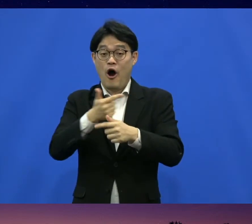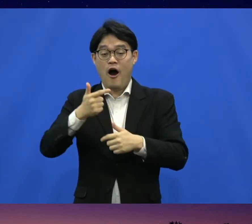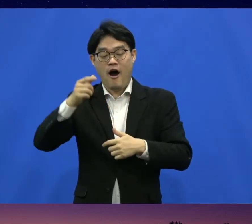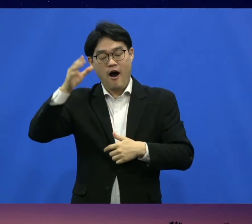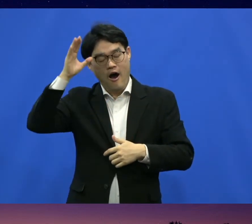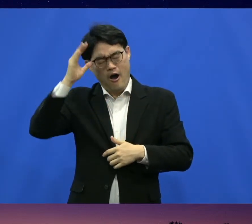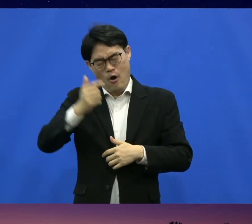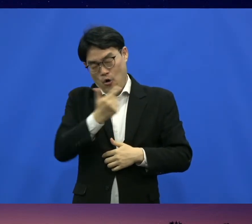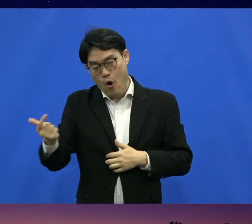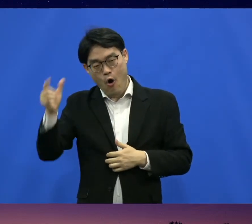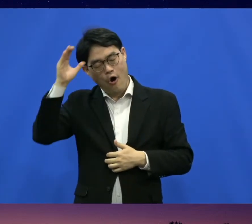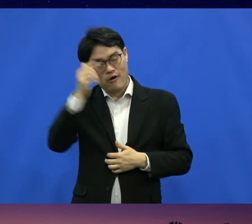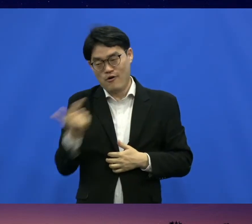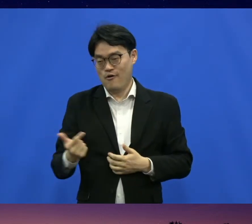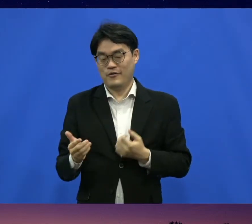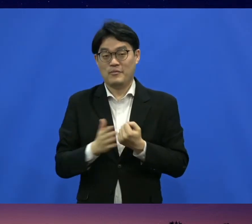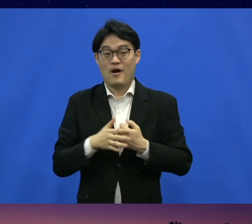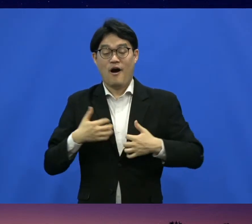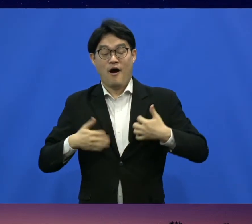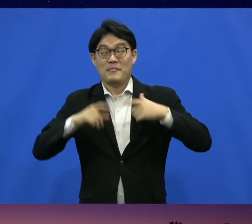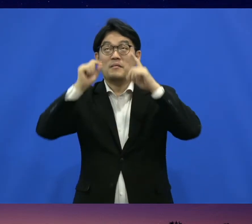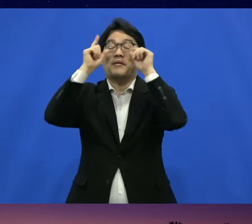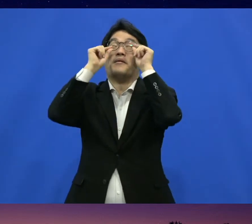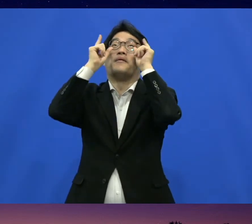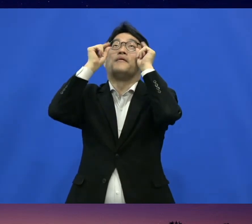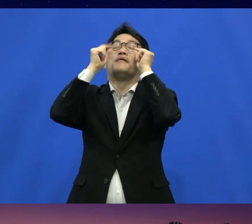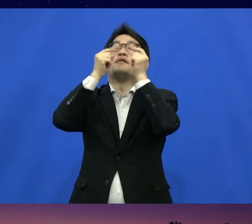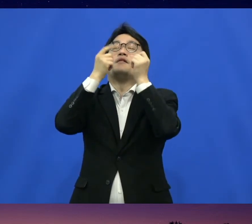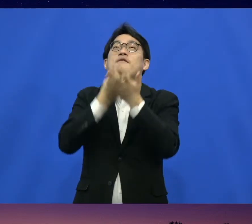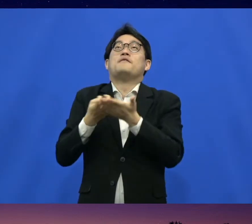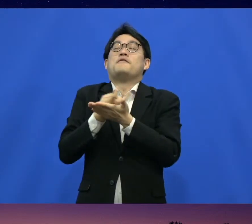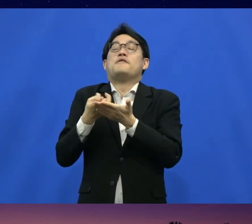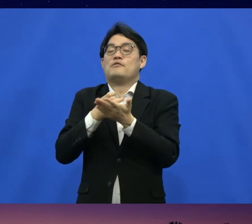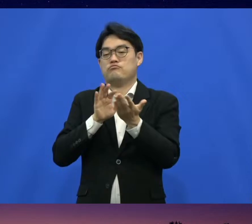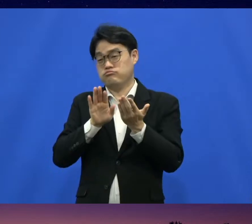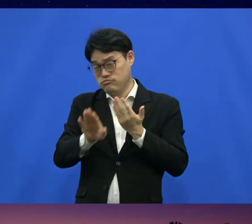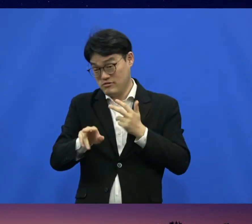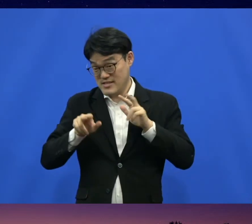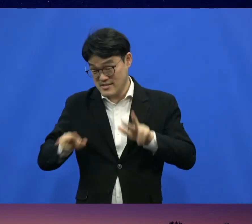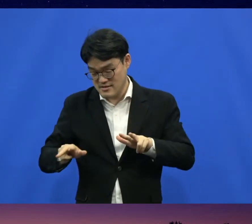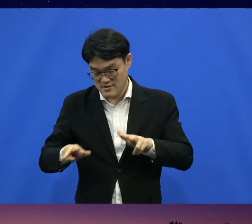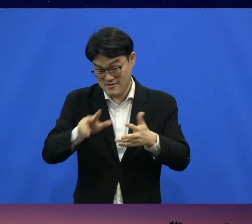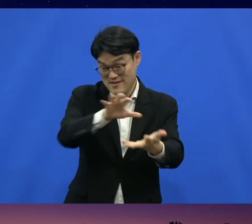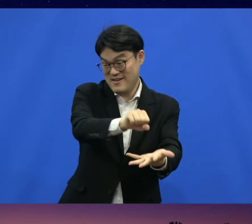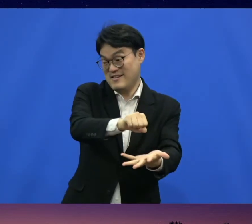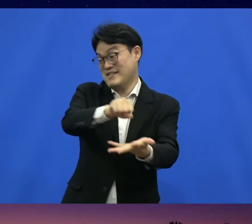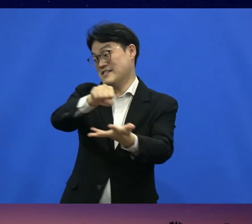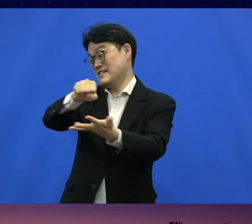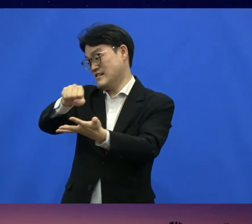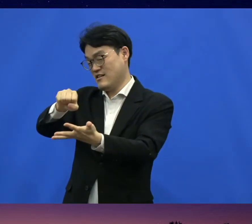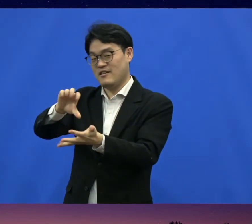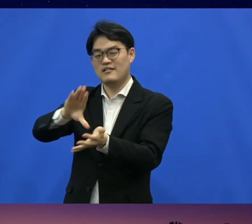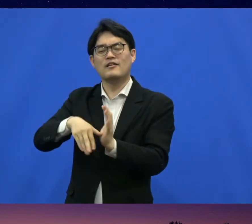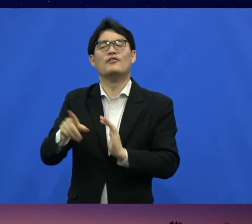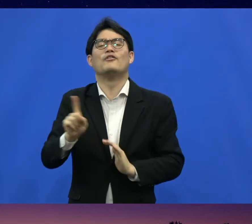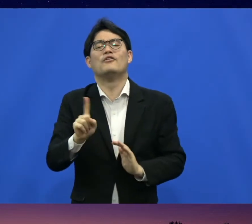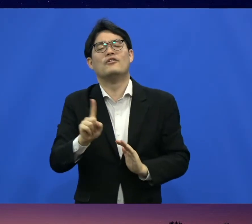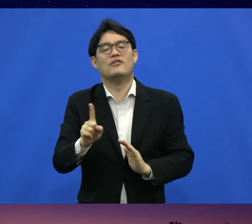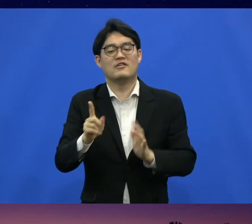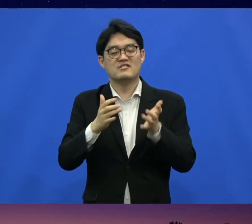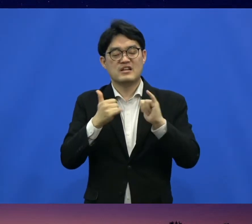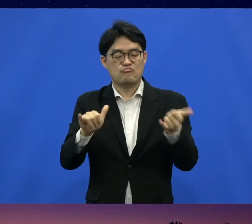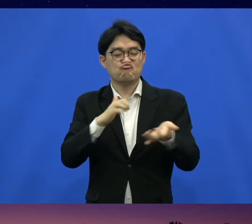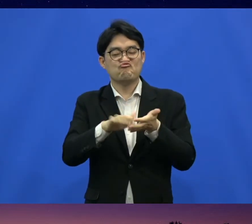잠이 안 온 거예요. 드디어 법궤를 옮겨오게 되는데 엄청난 역사가 일어났습니다. 3만 명이나 되는 사람들을